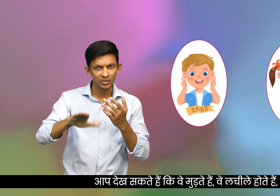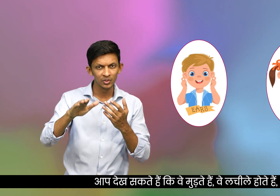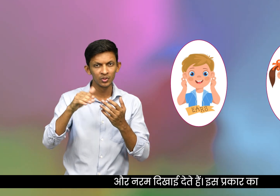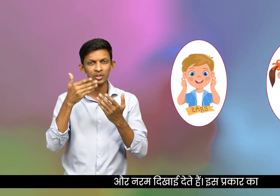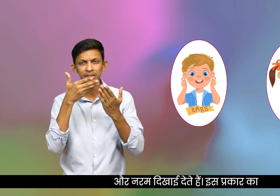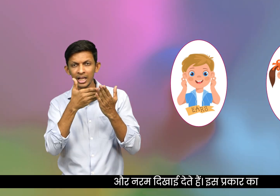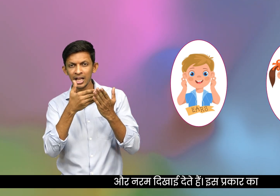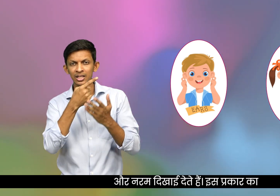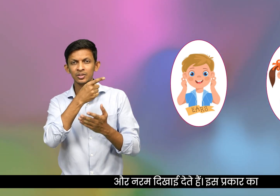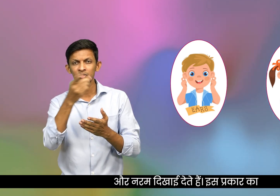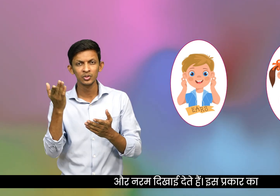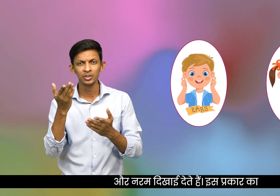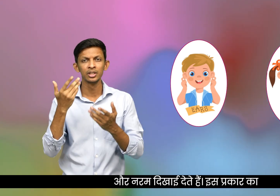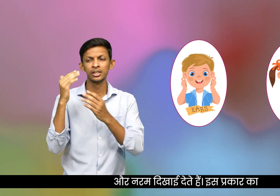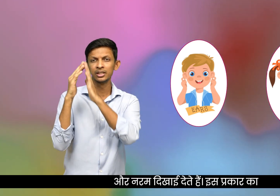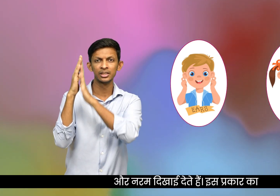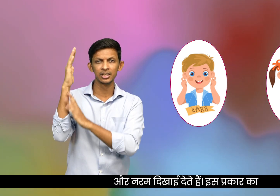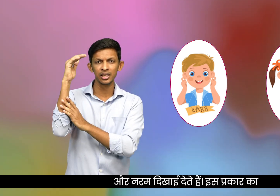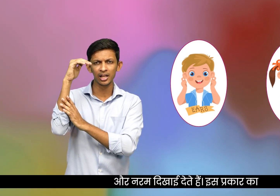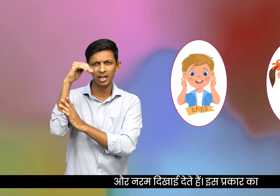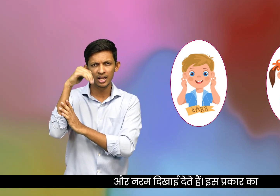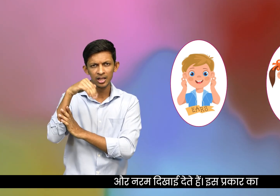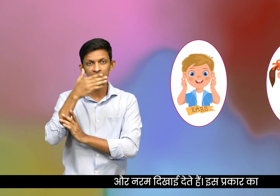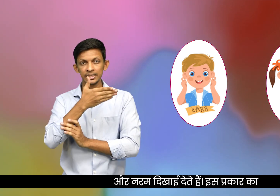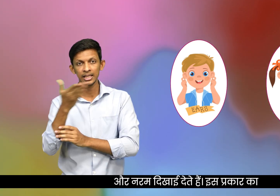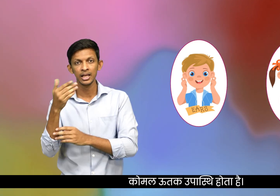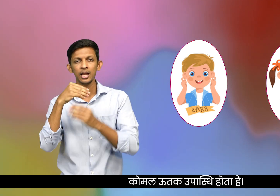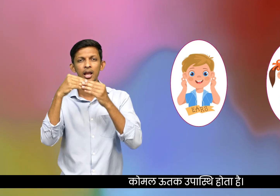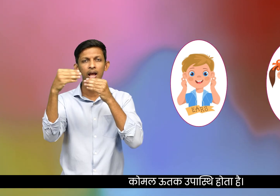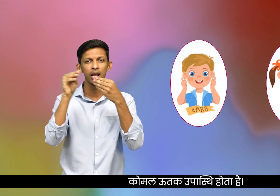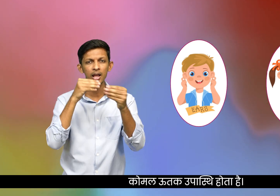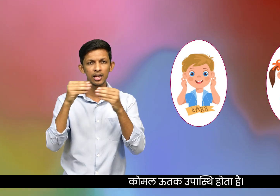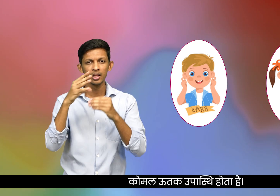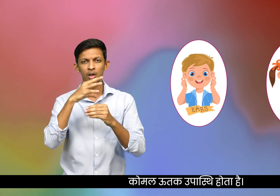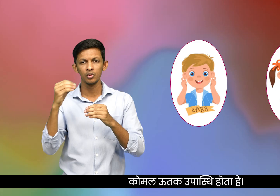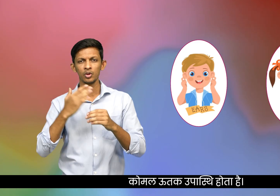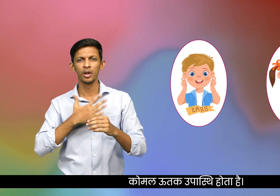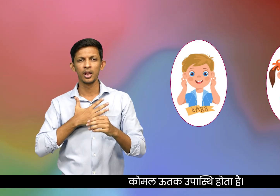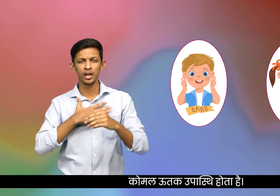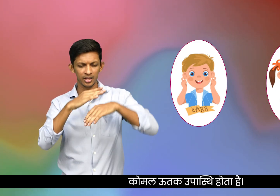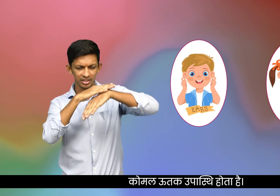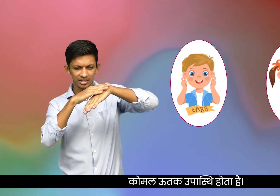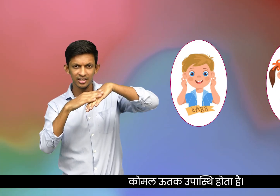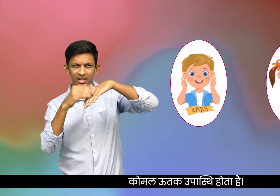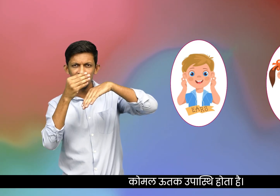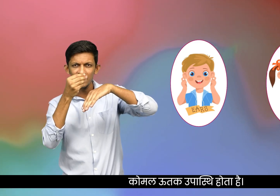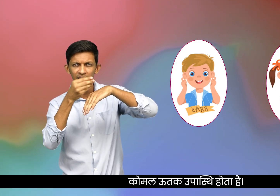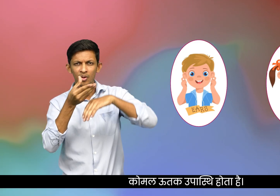होते हैं और नरम दिखाई देते हैं। इस प्रकार का कोमल ऊतक उपस्थित होता